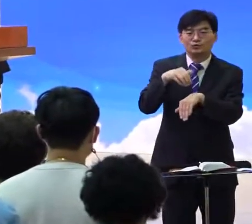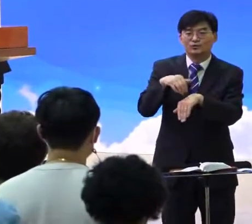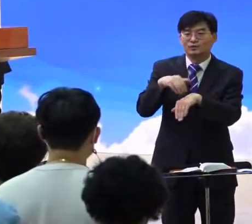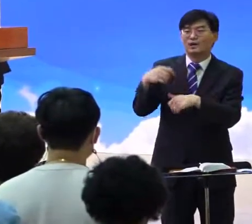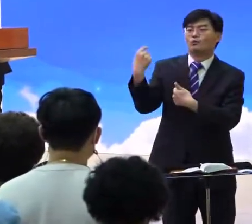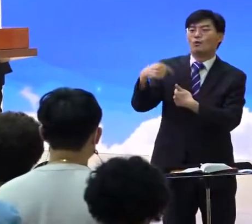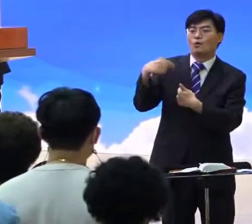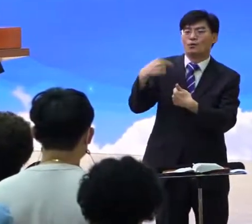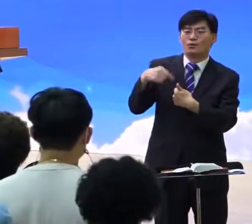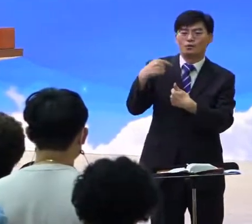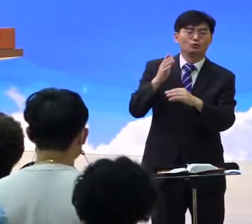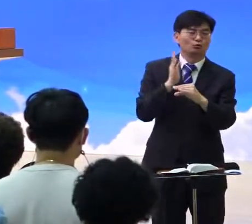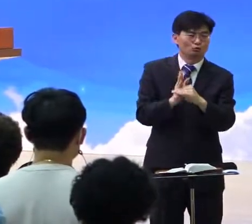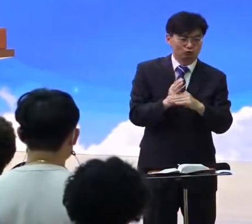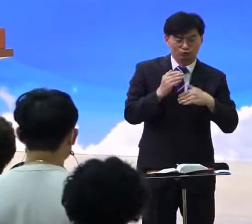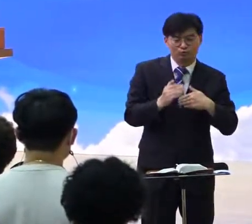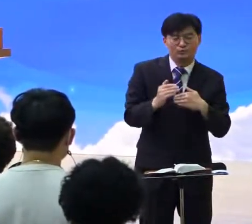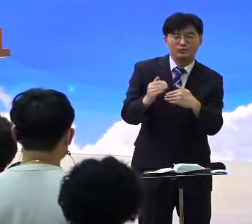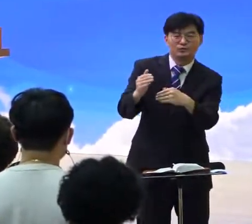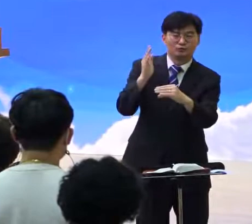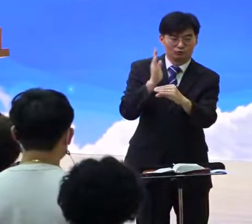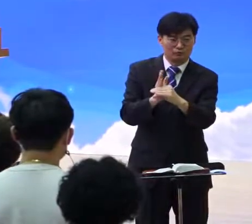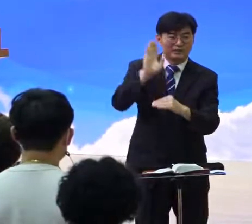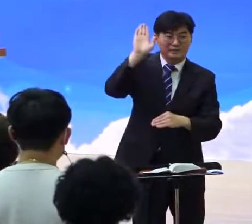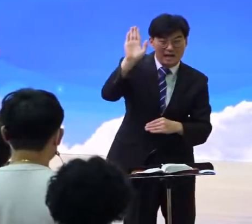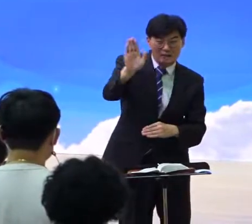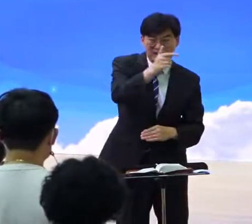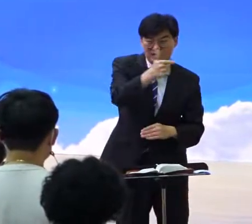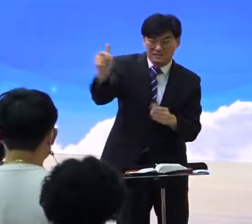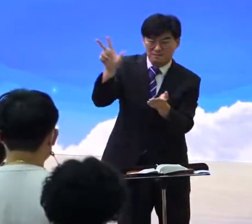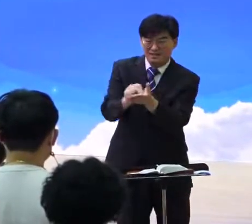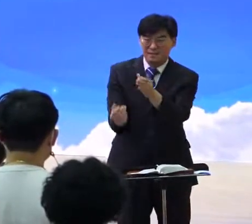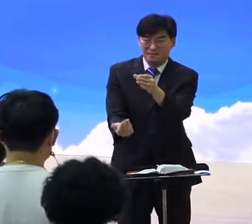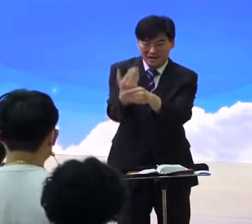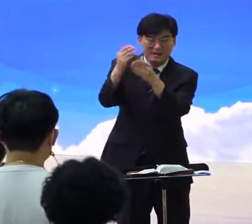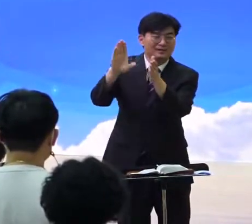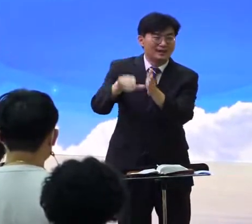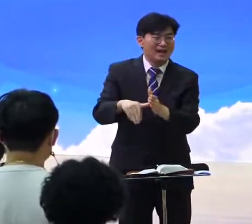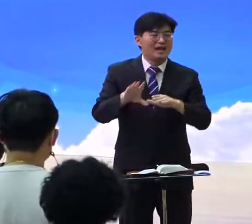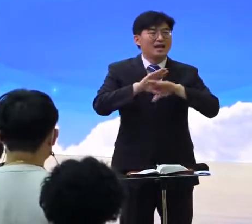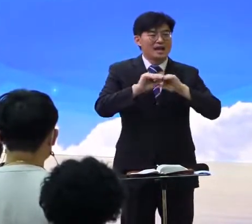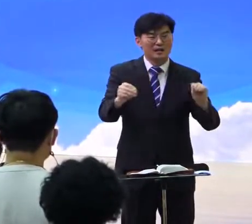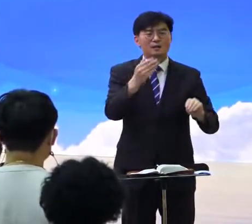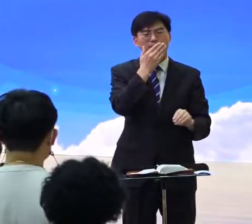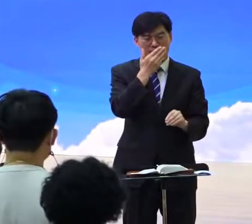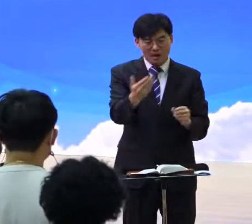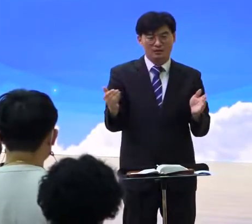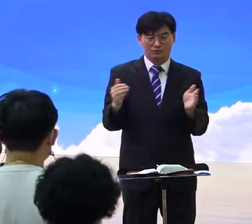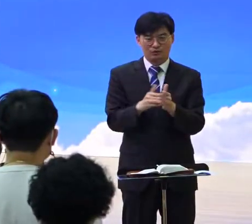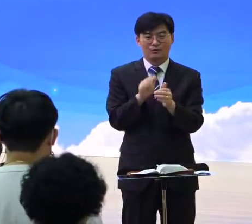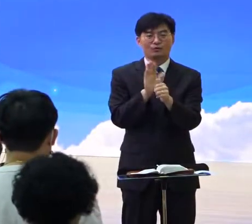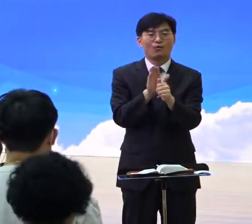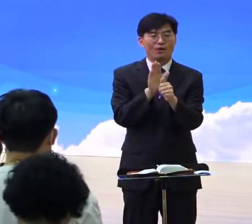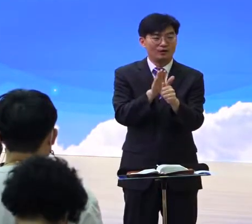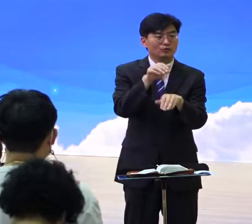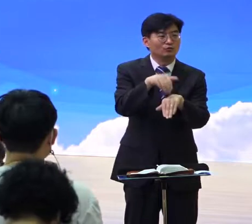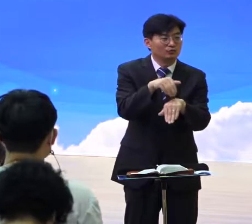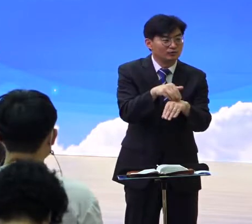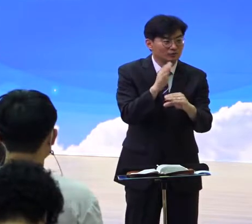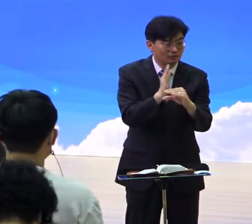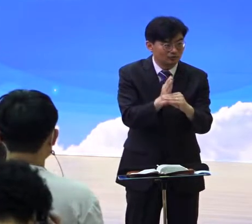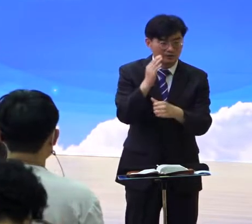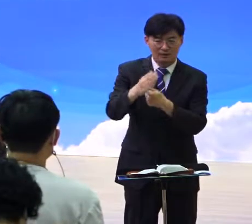연단하시는 과정입니다. 여러분, 오늘 이후로 나아가서 사는 삶에 하나님의 그 섭리를 기대하고